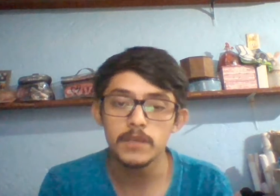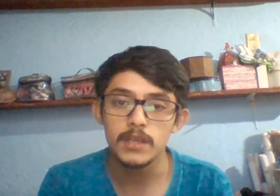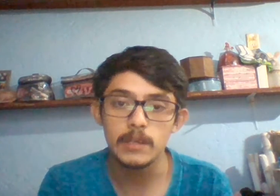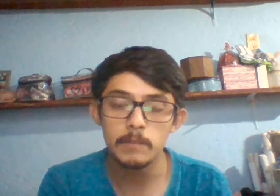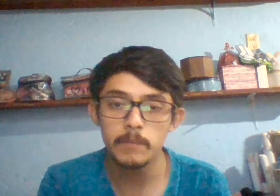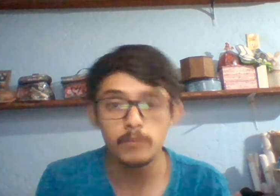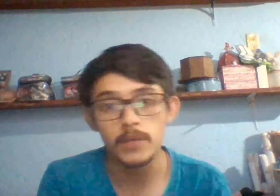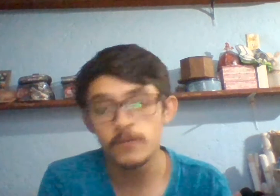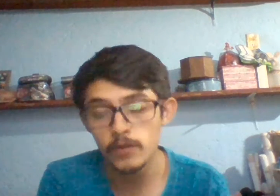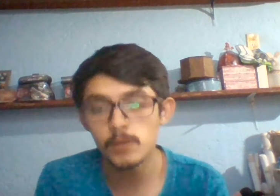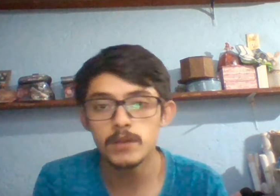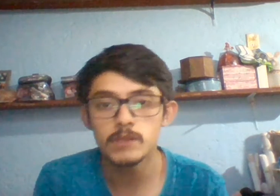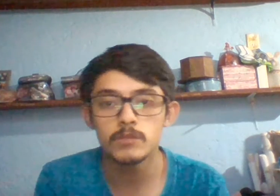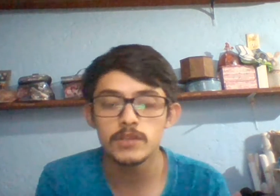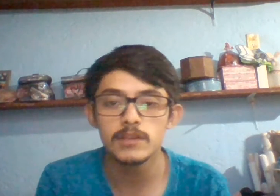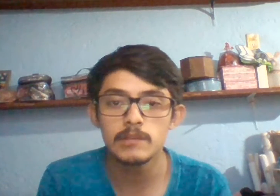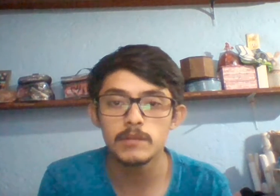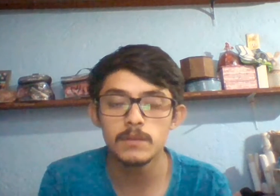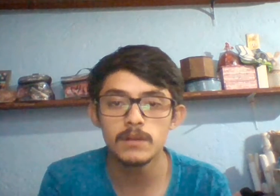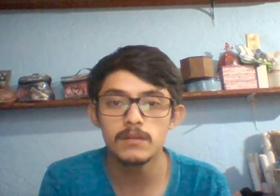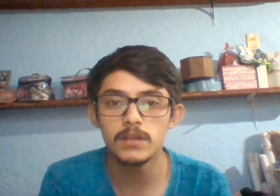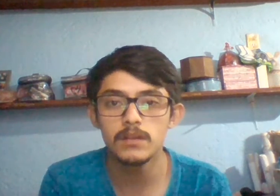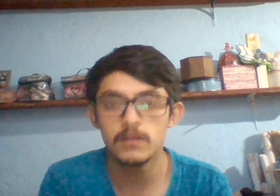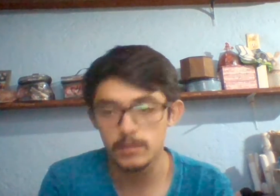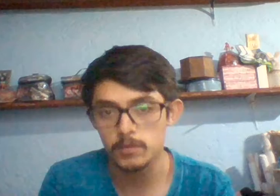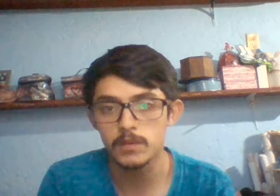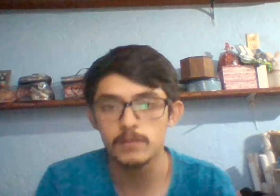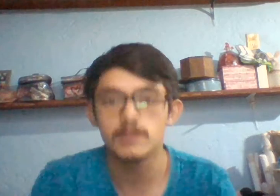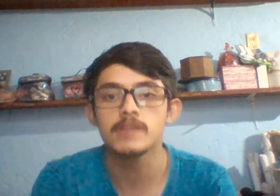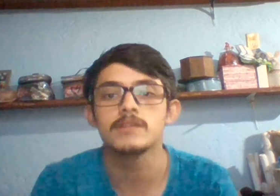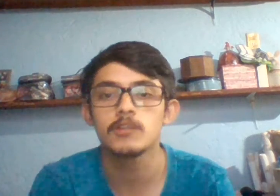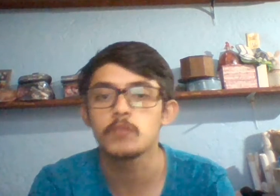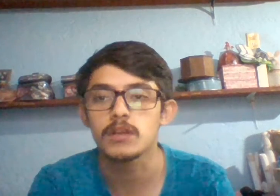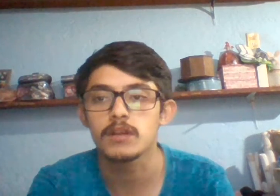mi informe, muchas gracias por verlo y espero verlo en las siguientes prácticas.